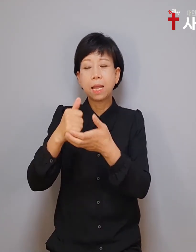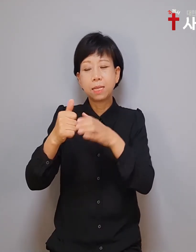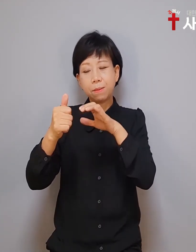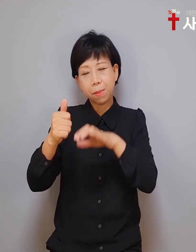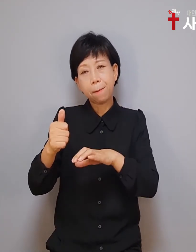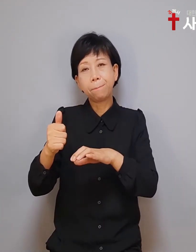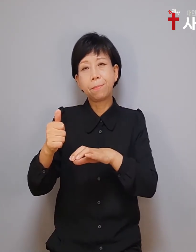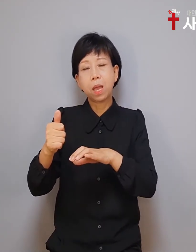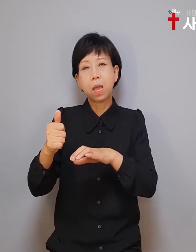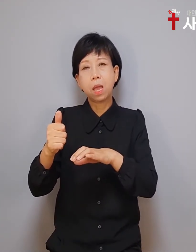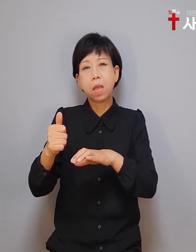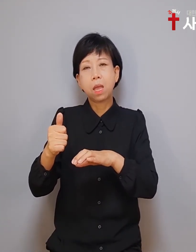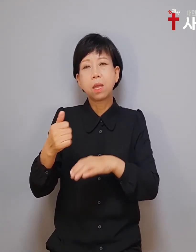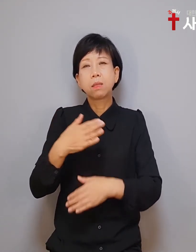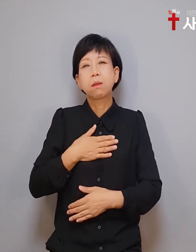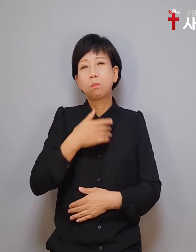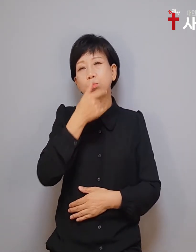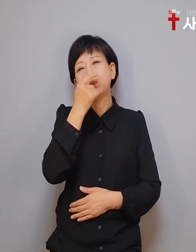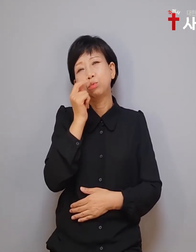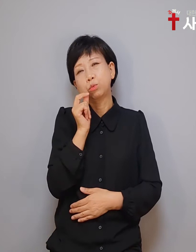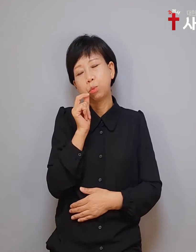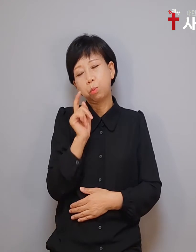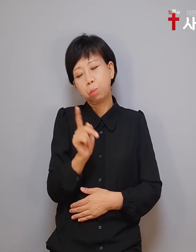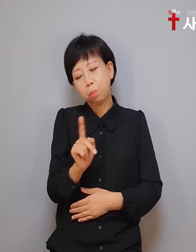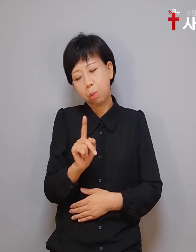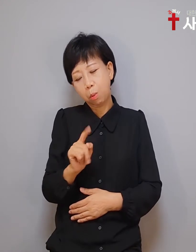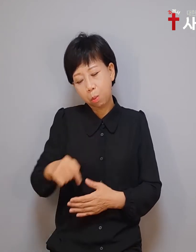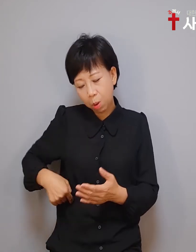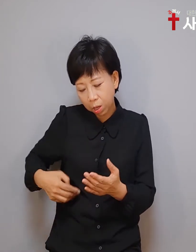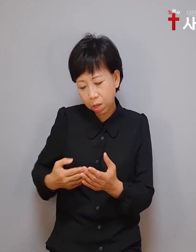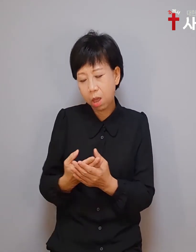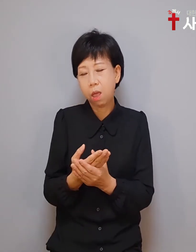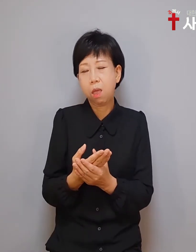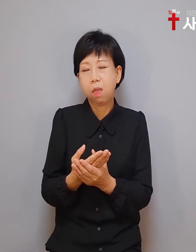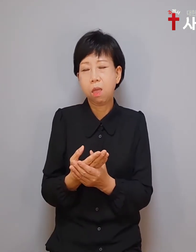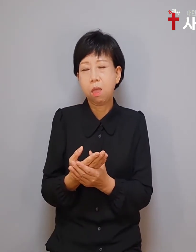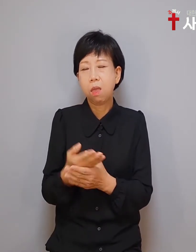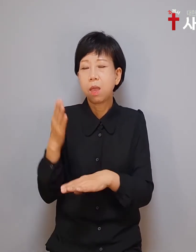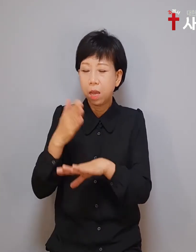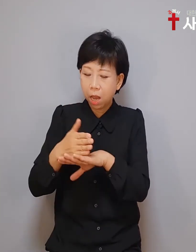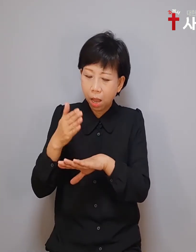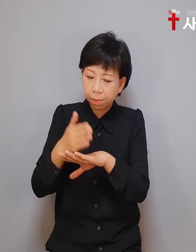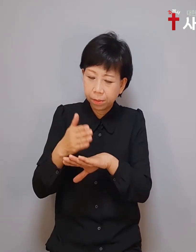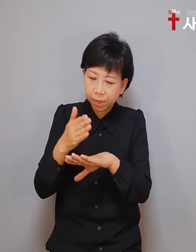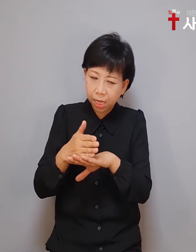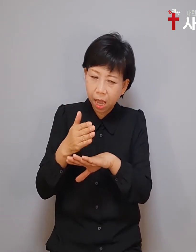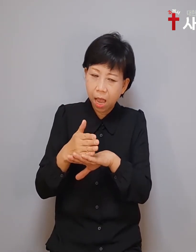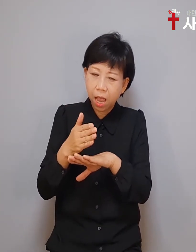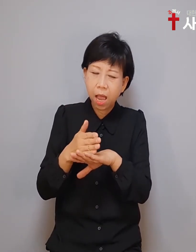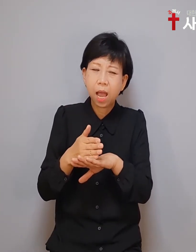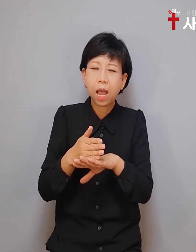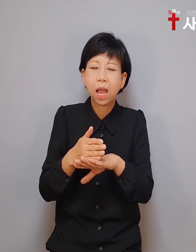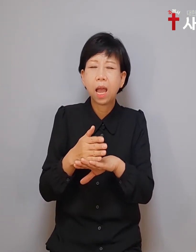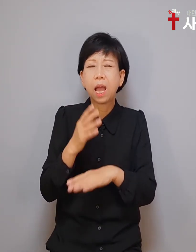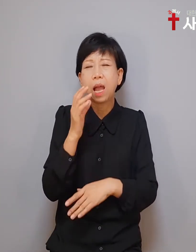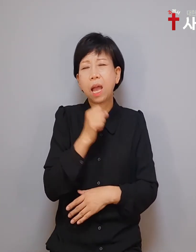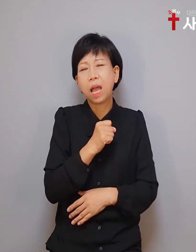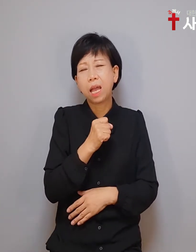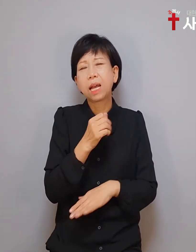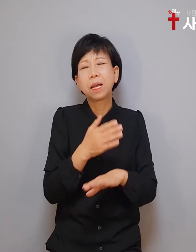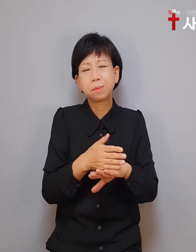좀 부족했던 거 이런 것들을 좀 회개하고 더 많은 감사거리들을 이 감사라는 게